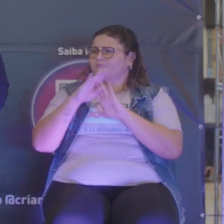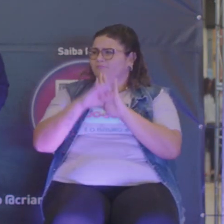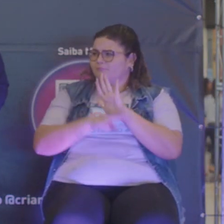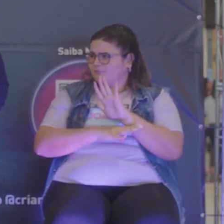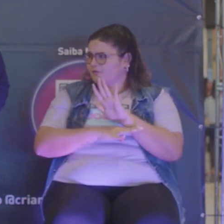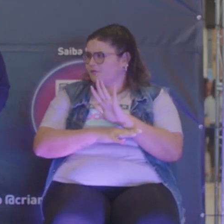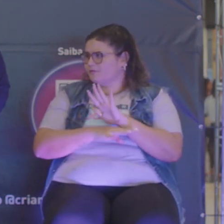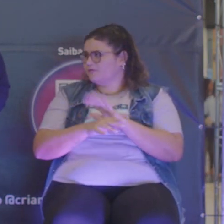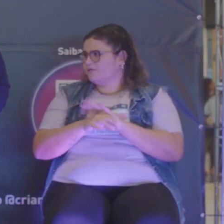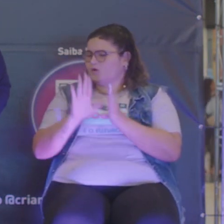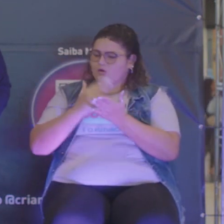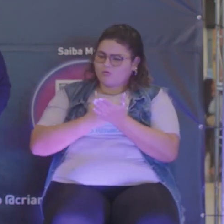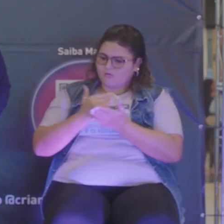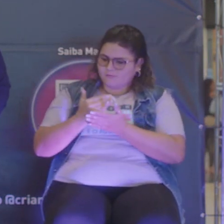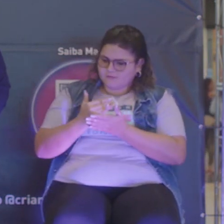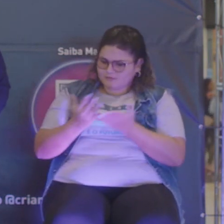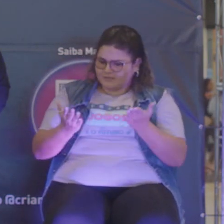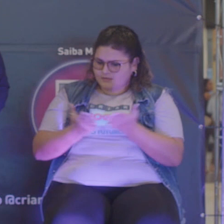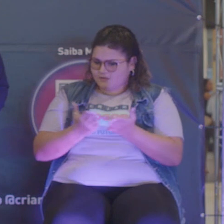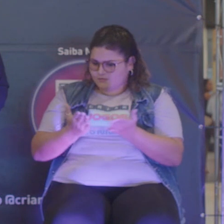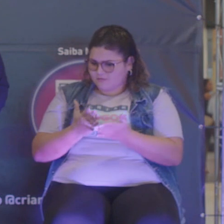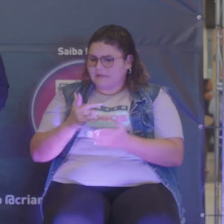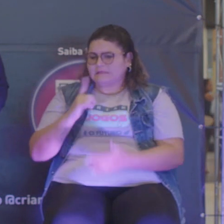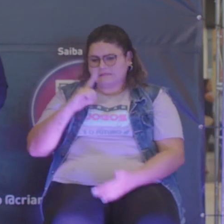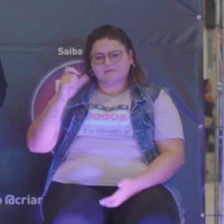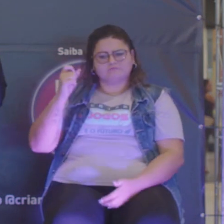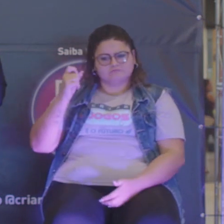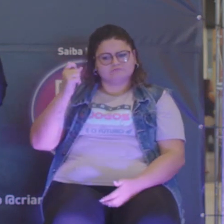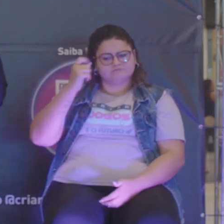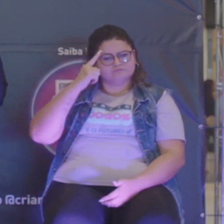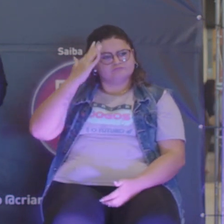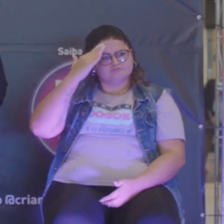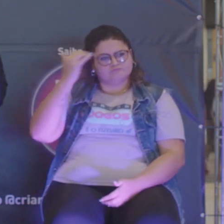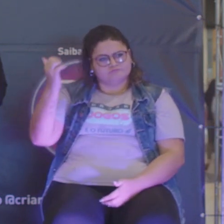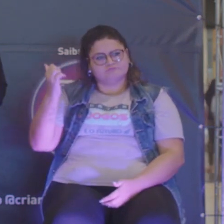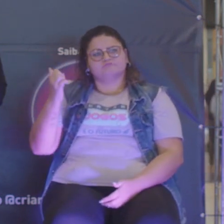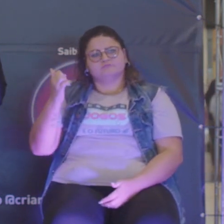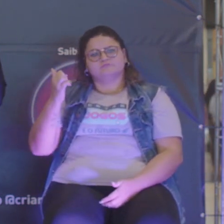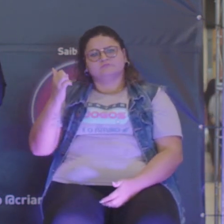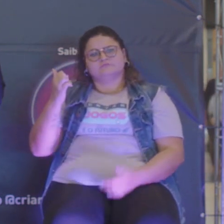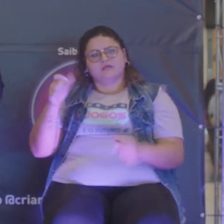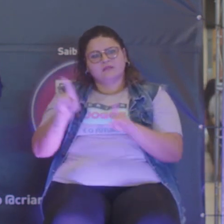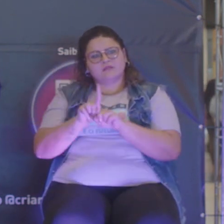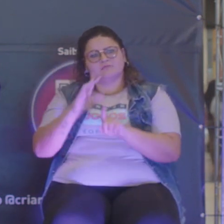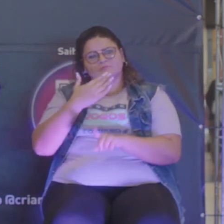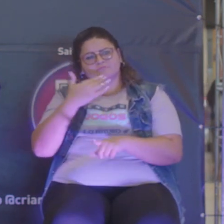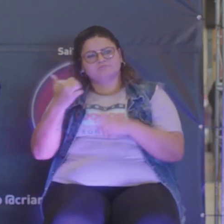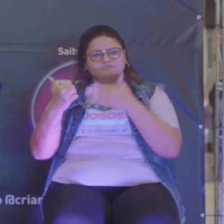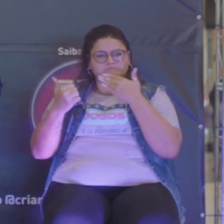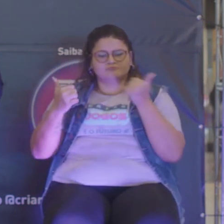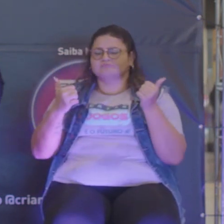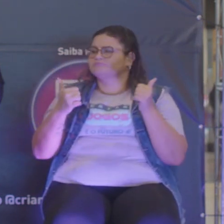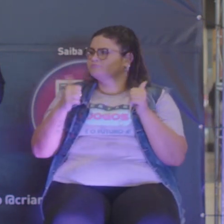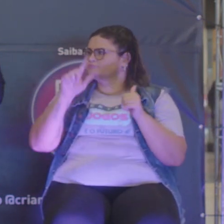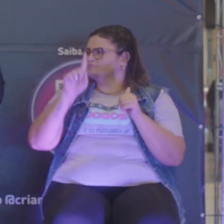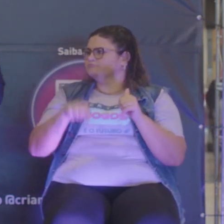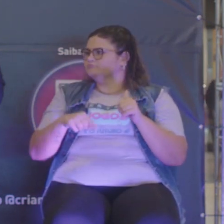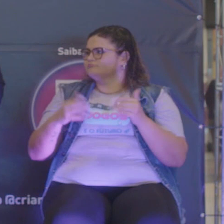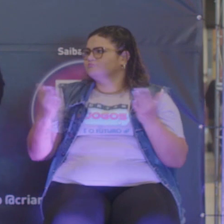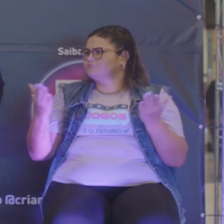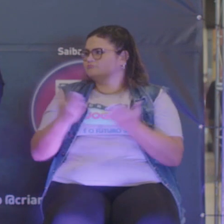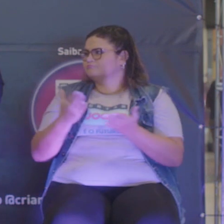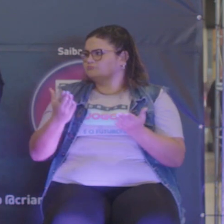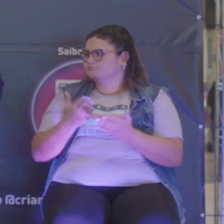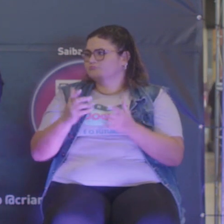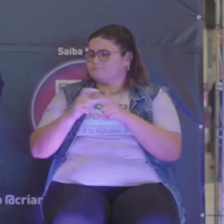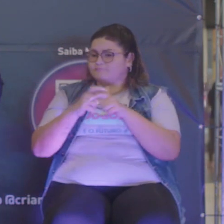é a galera que está começando, já tem talento, já está e precisa se aprimorar, então tem programas academy dentro